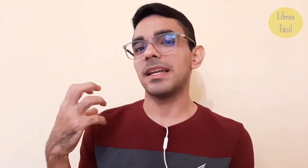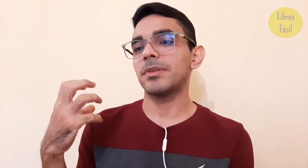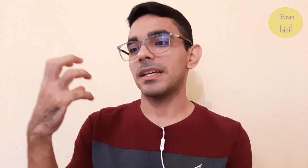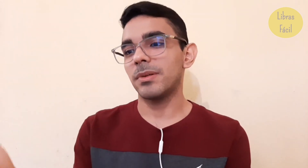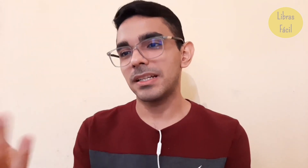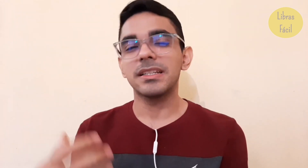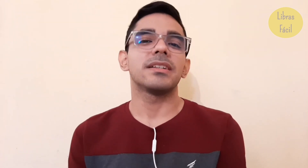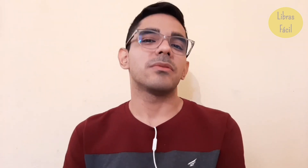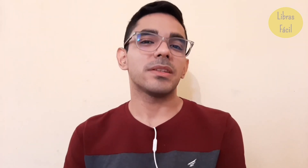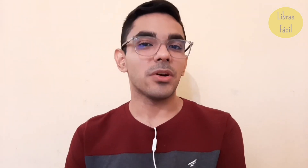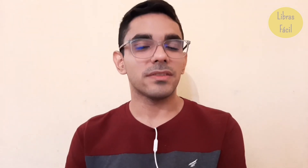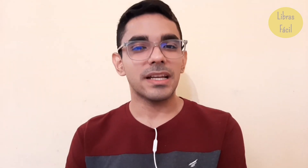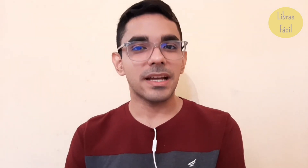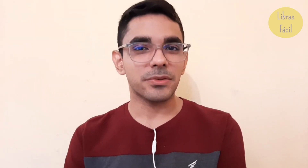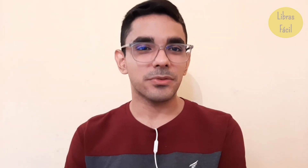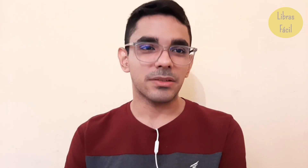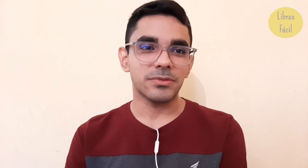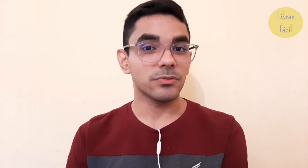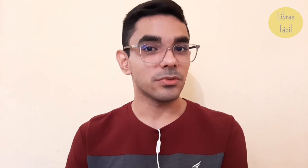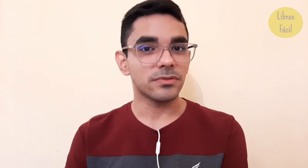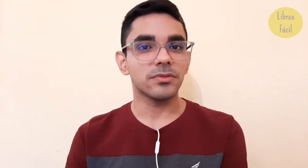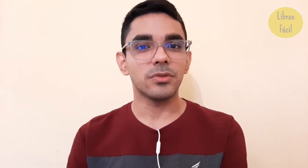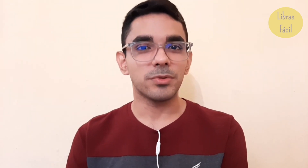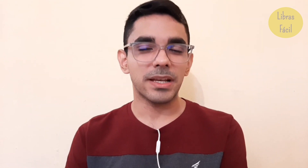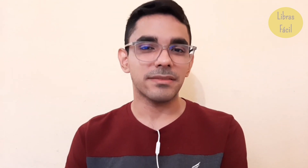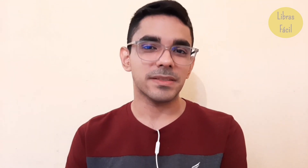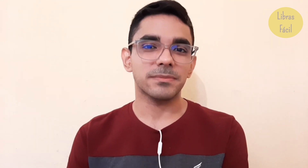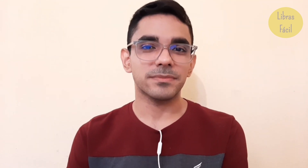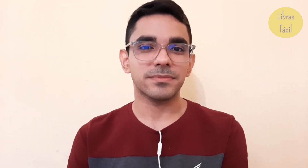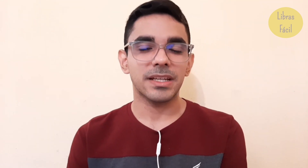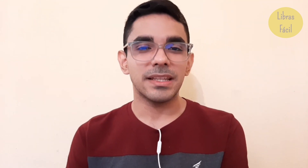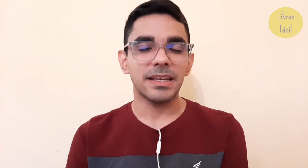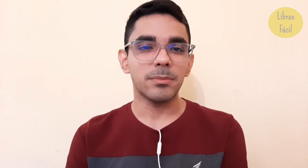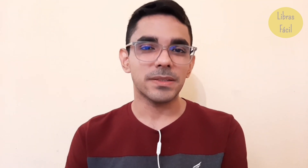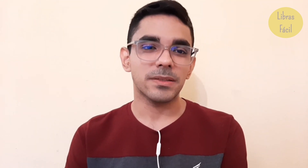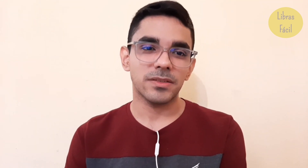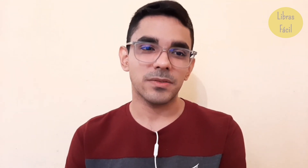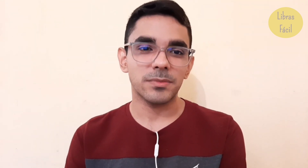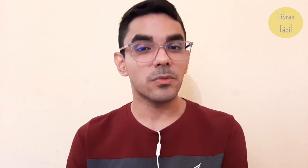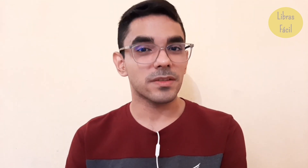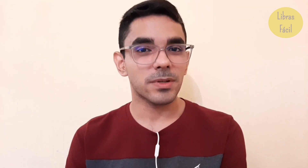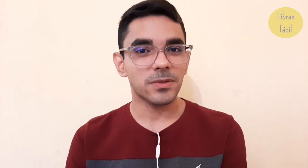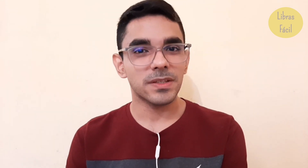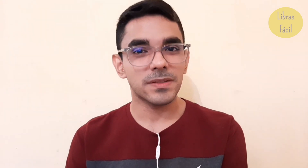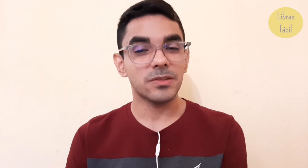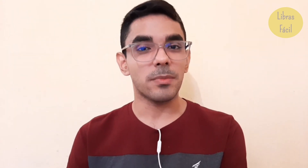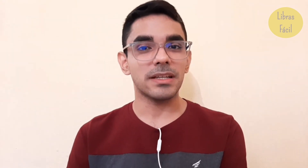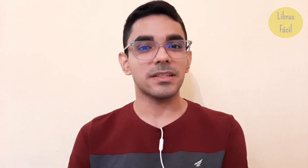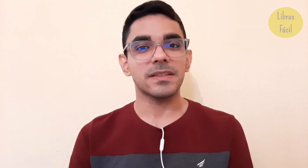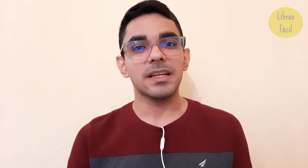adaptado para uma nova realidade cultural, de um novo grupo de palavras. Na Libras, nós usamos algumas expressões idiomáticas